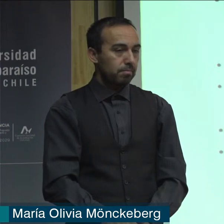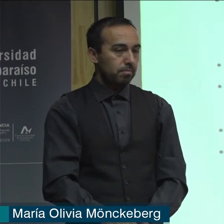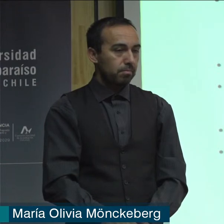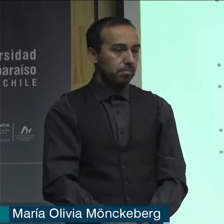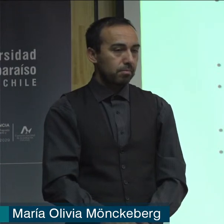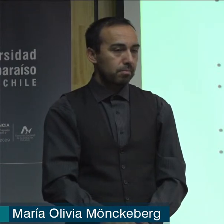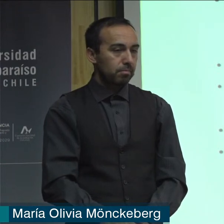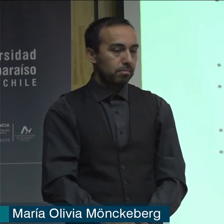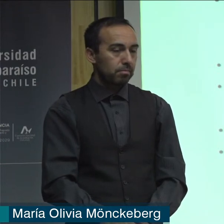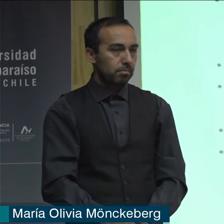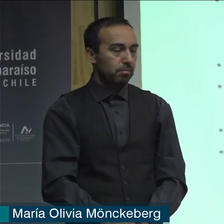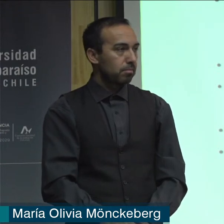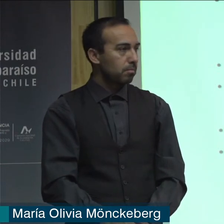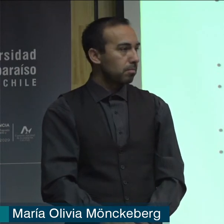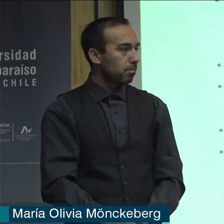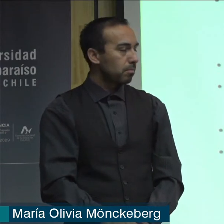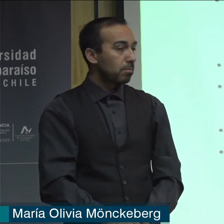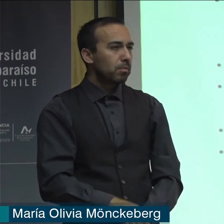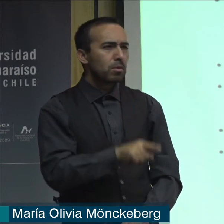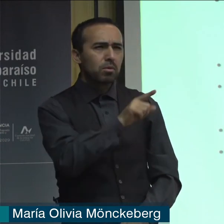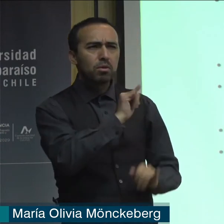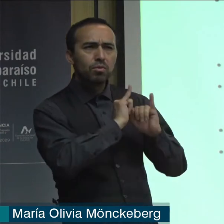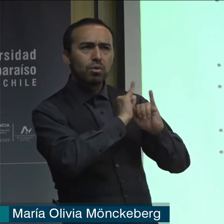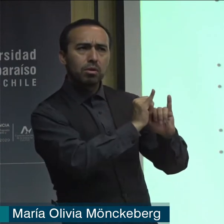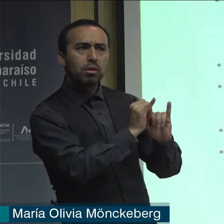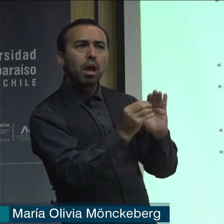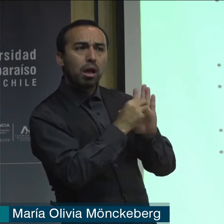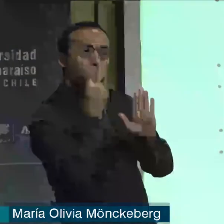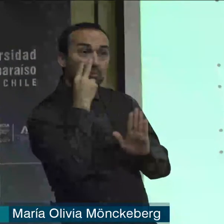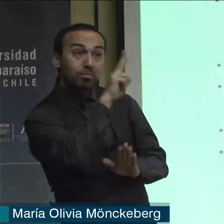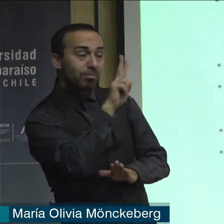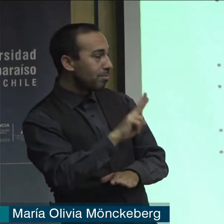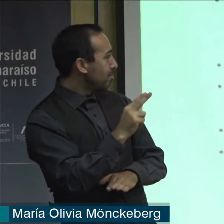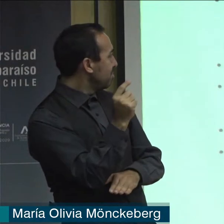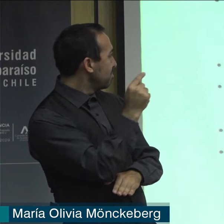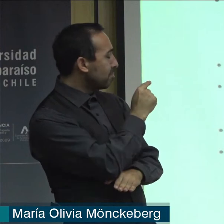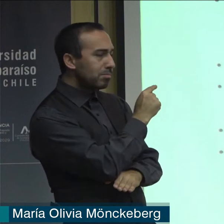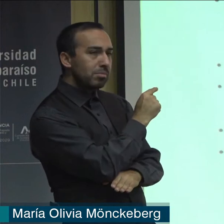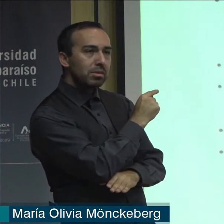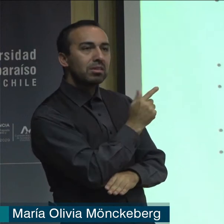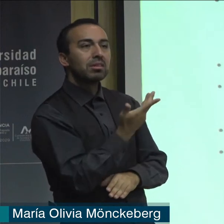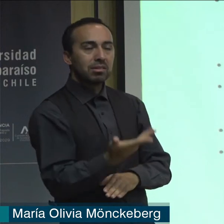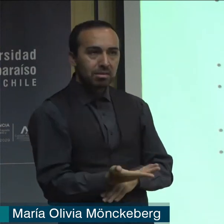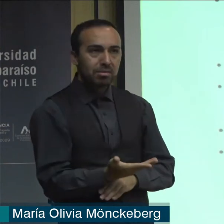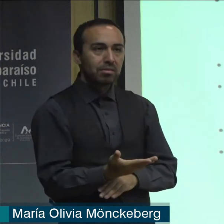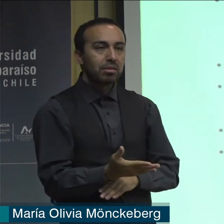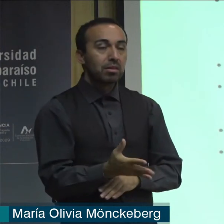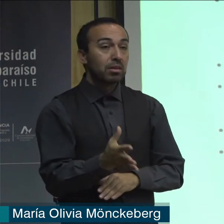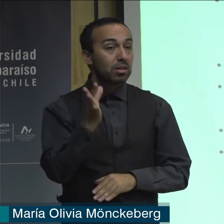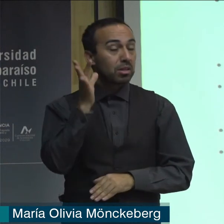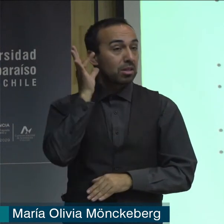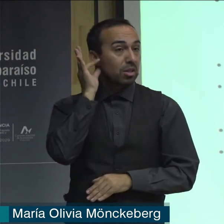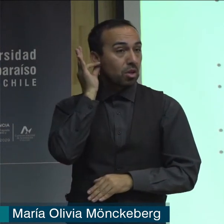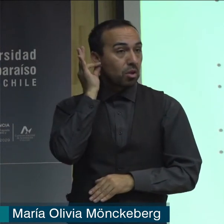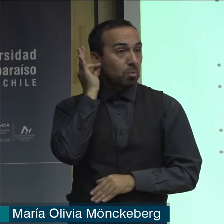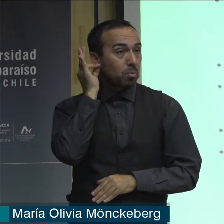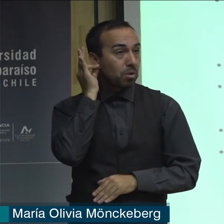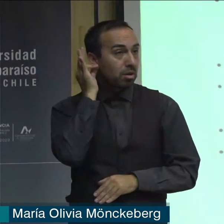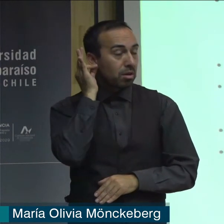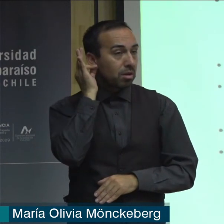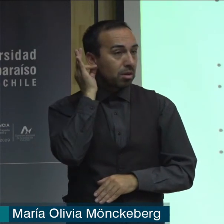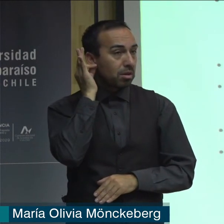un dato que no está ahí las mujeres no pueden ver